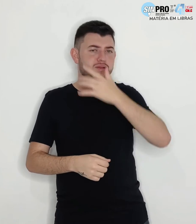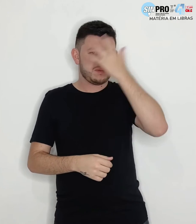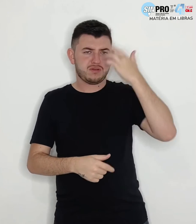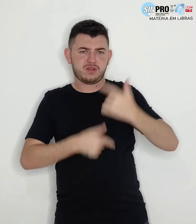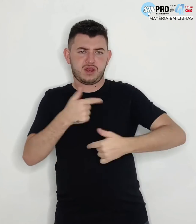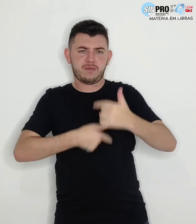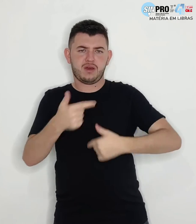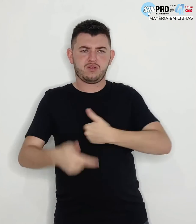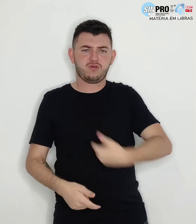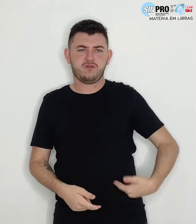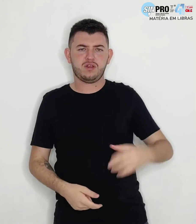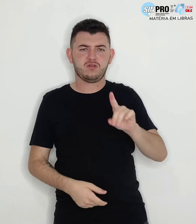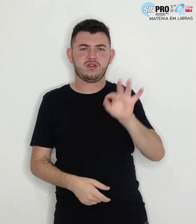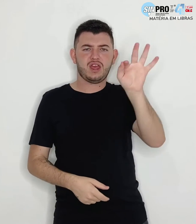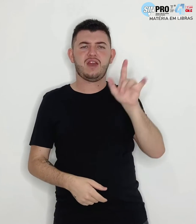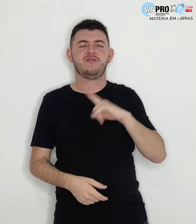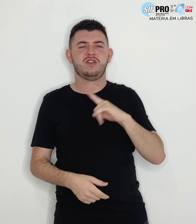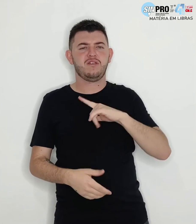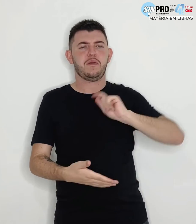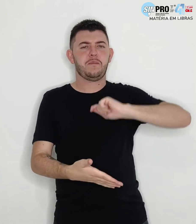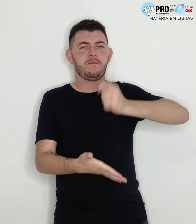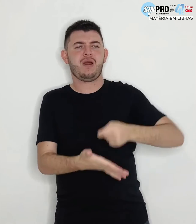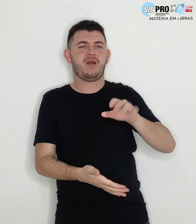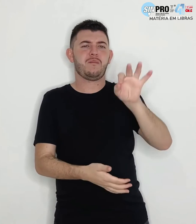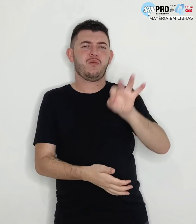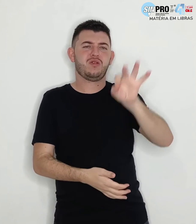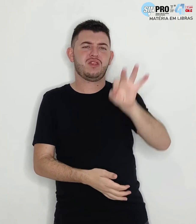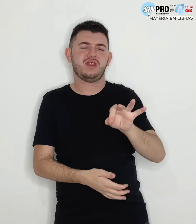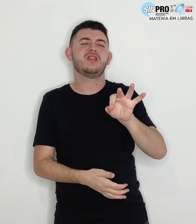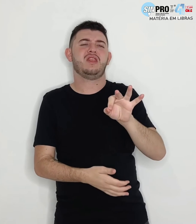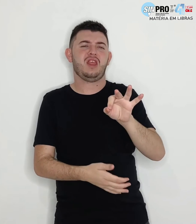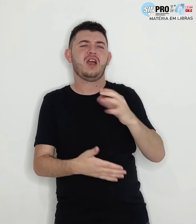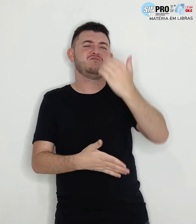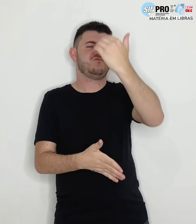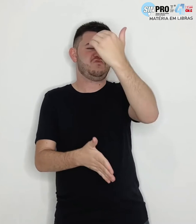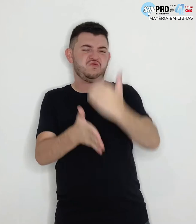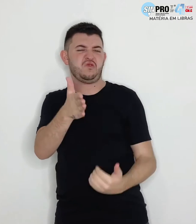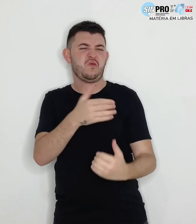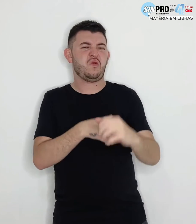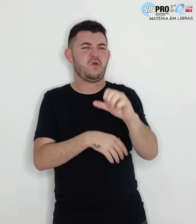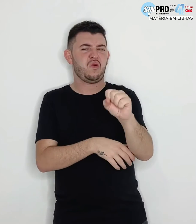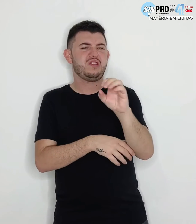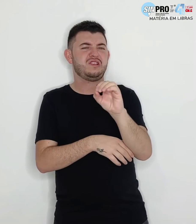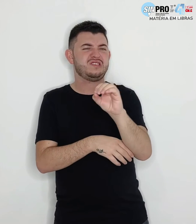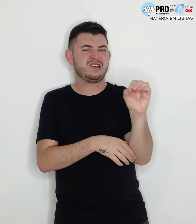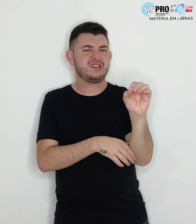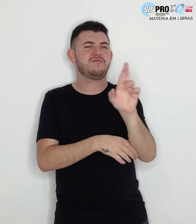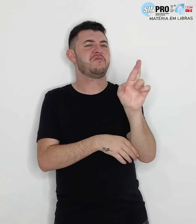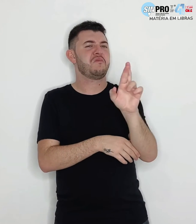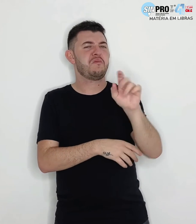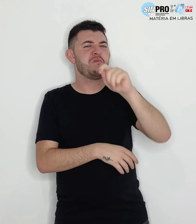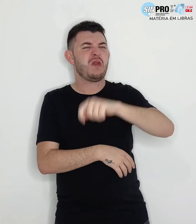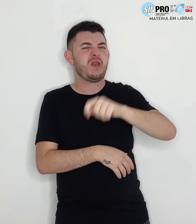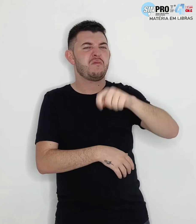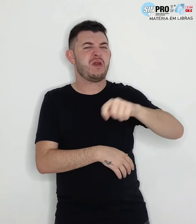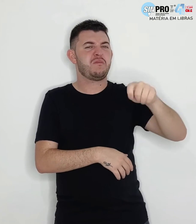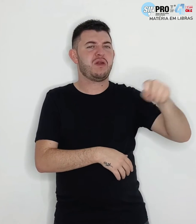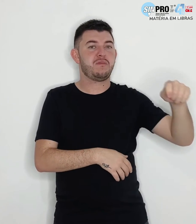distritais valores vultuosos com reajuste da alíquota previdenciária, com descontos de até 800 mensais